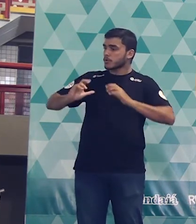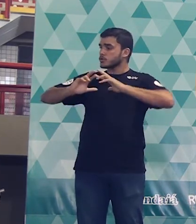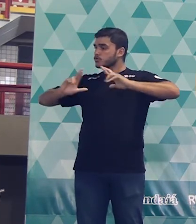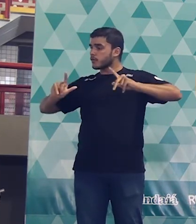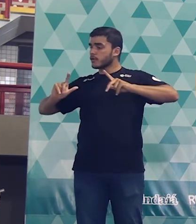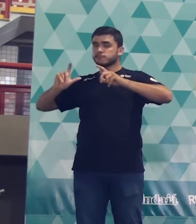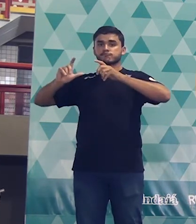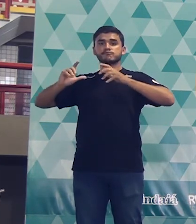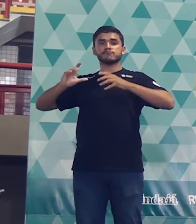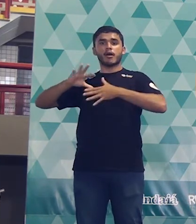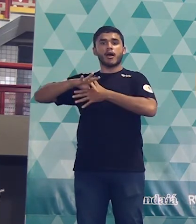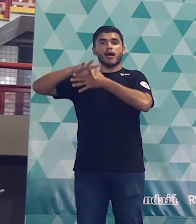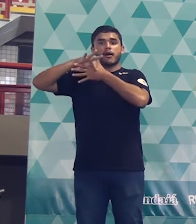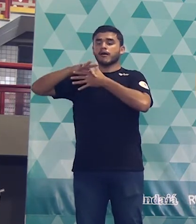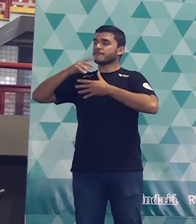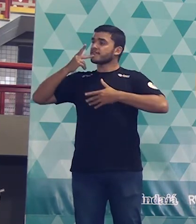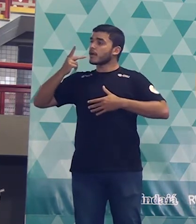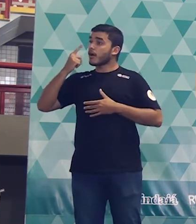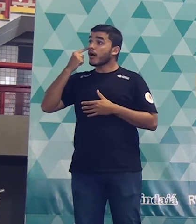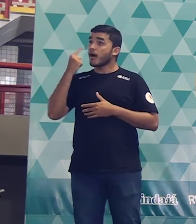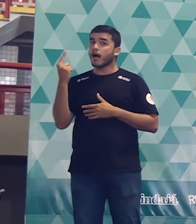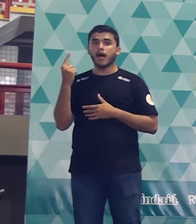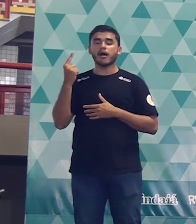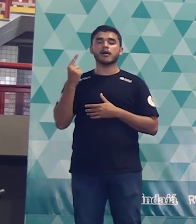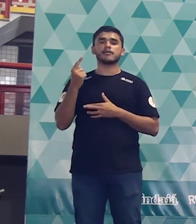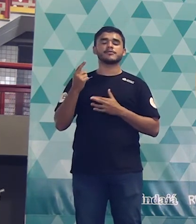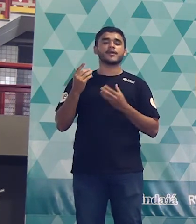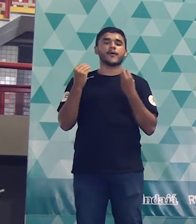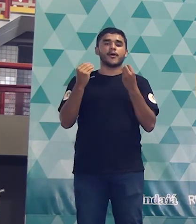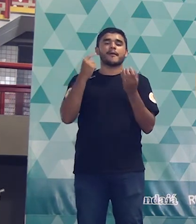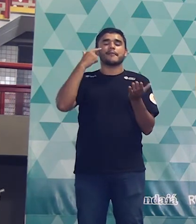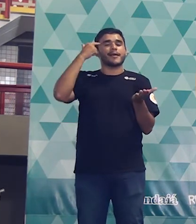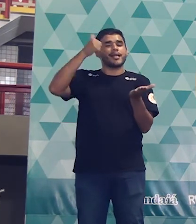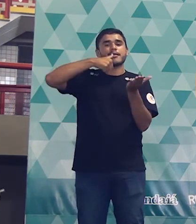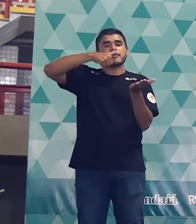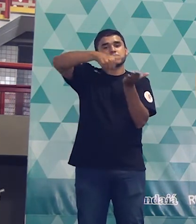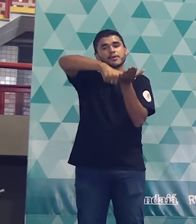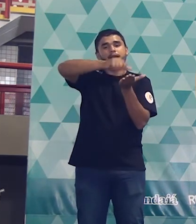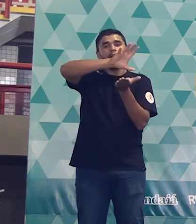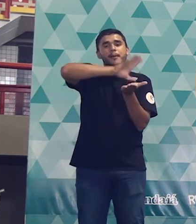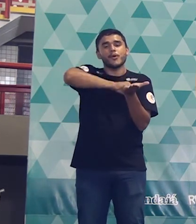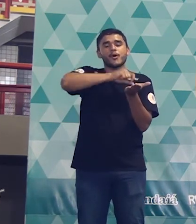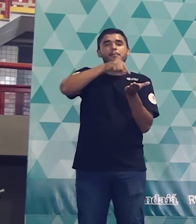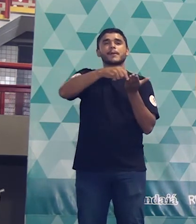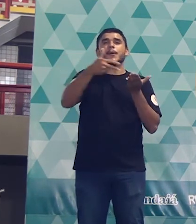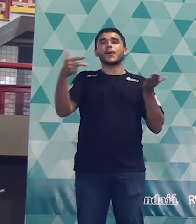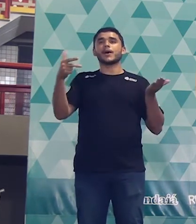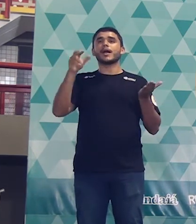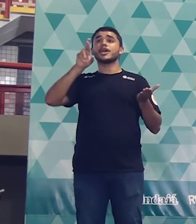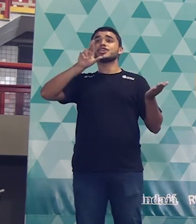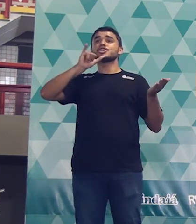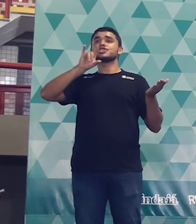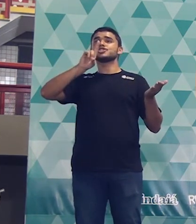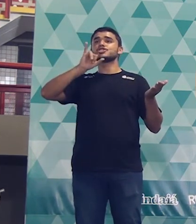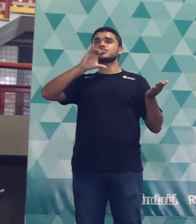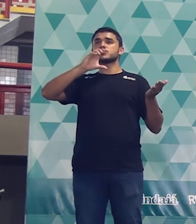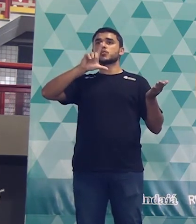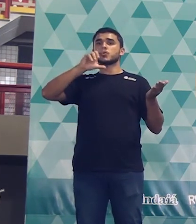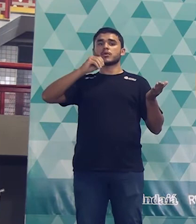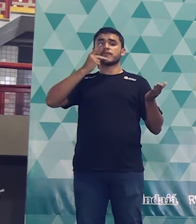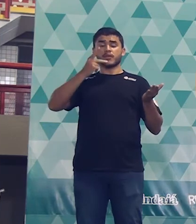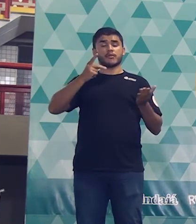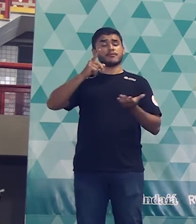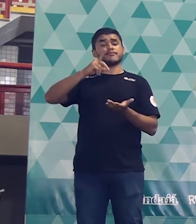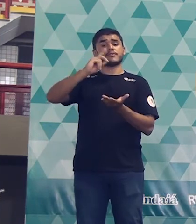né? Por isso que é ridículo, entendeu? O amor, porque você não vê umas quantas coisas que o sentimento